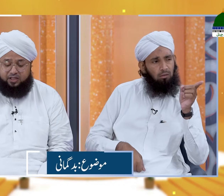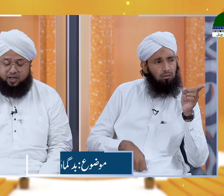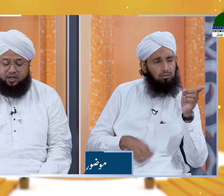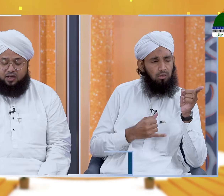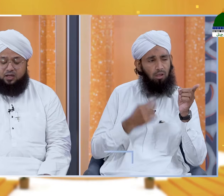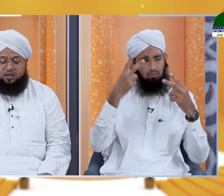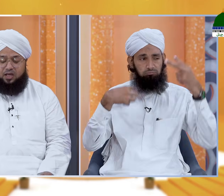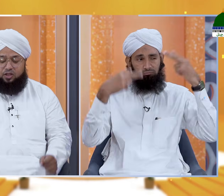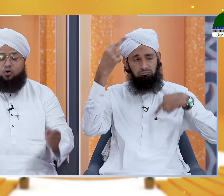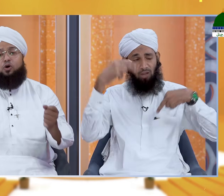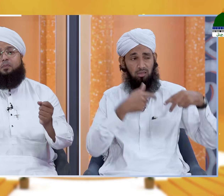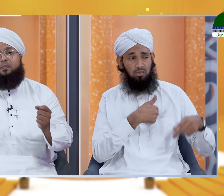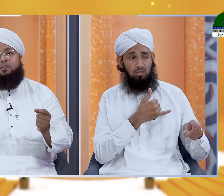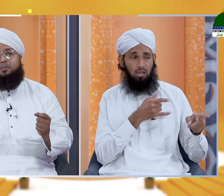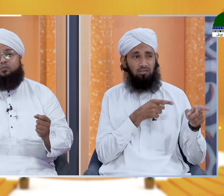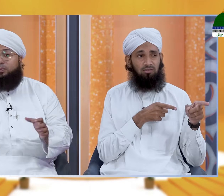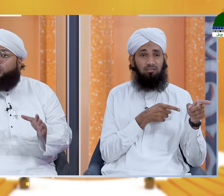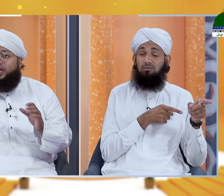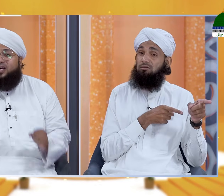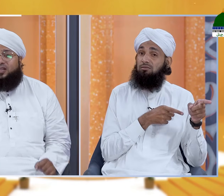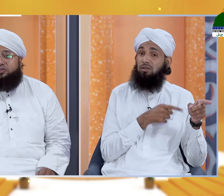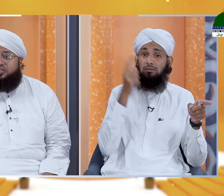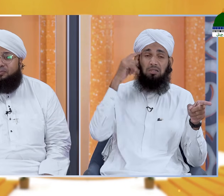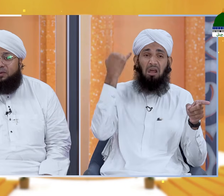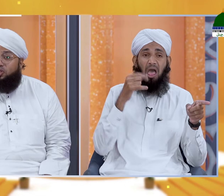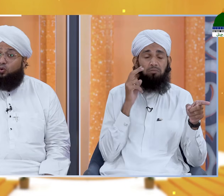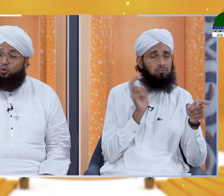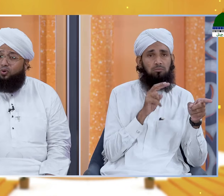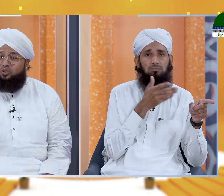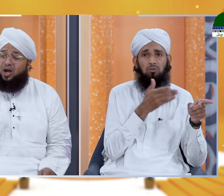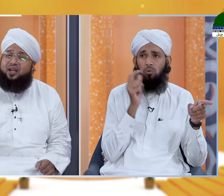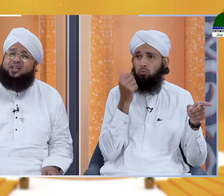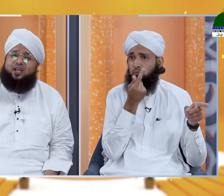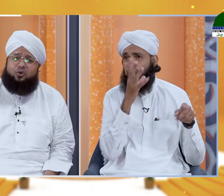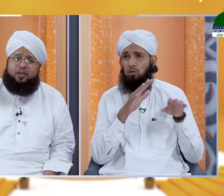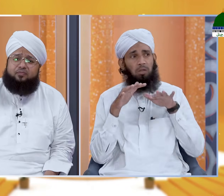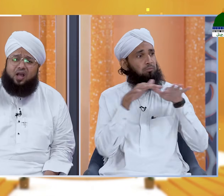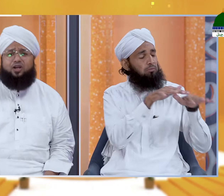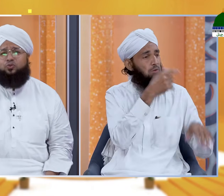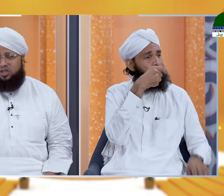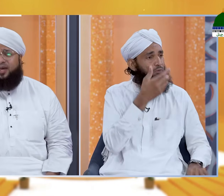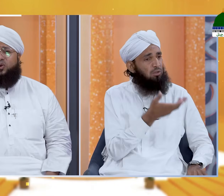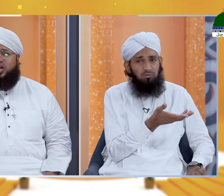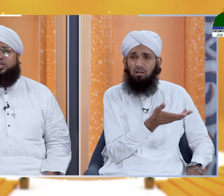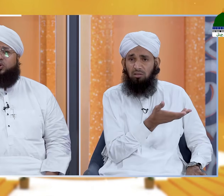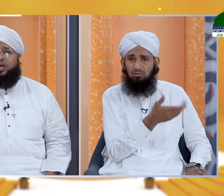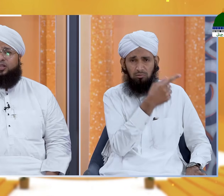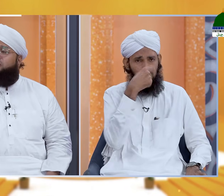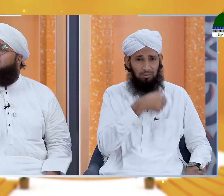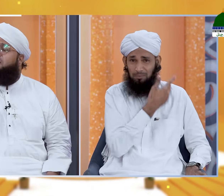ہے کہ دیکھو، بدگمانی کرتا ہے اس شخص کے بارے میں، دیکھو لوگوں کو دکھانے کے لیے رو رہا ہے. اگر تجھے اتنا ہی رونے کا شوق ہے تو جا کر اپنے